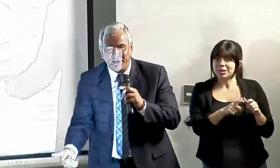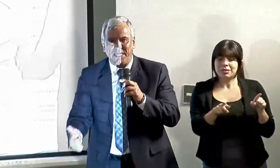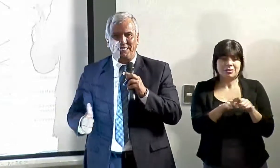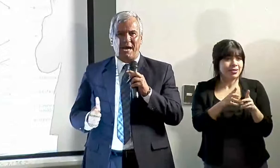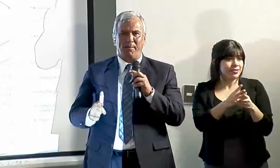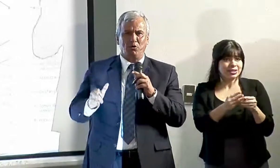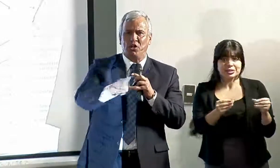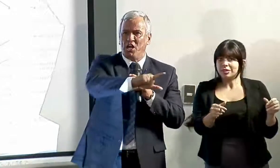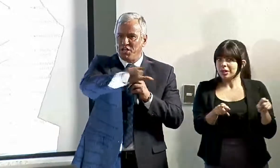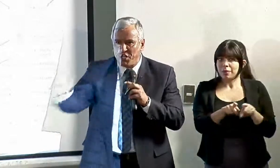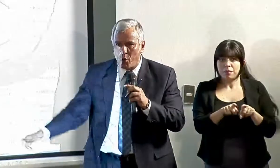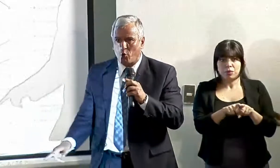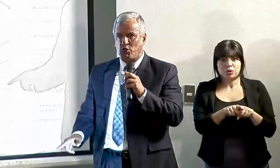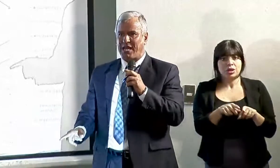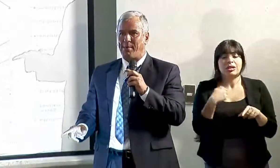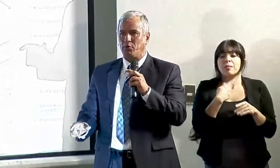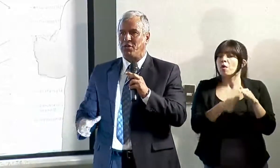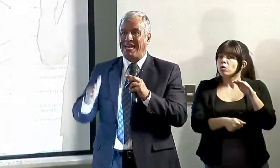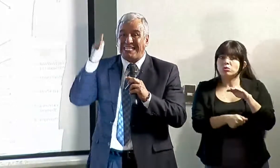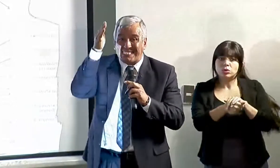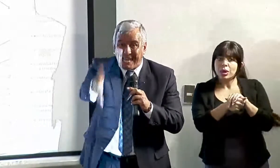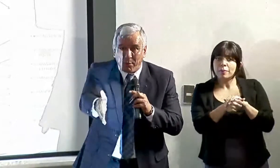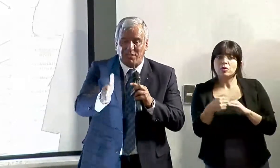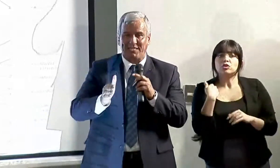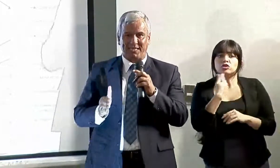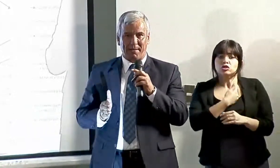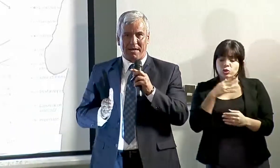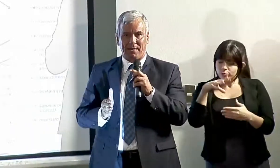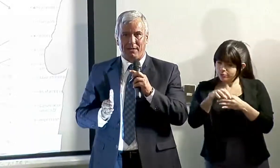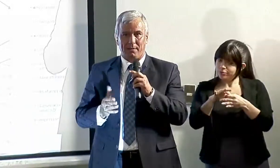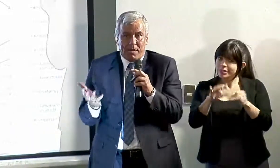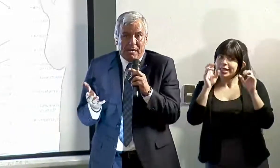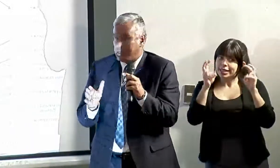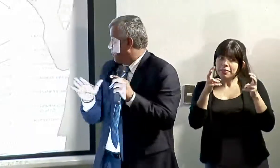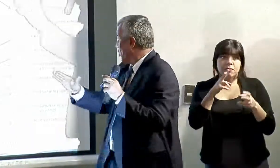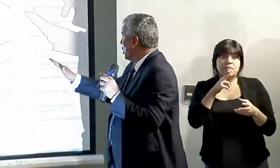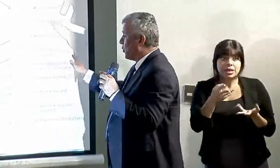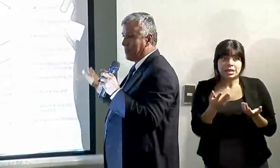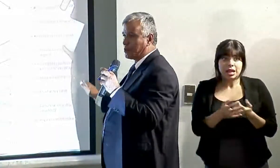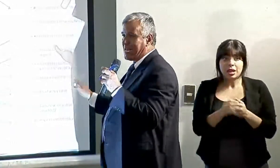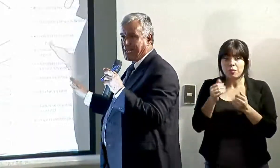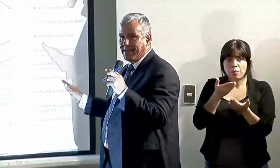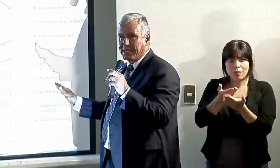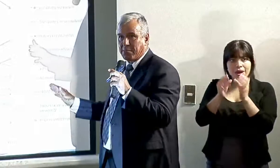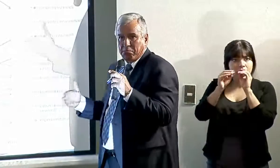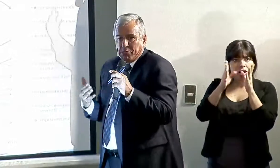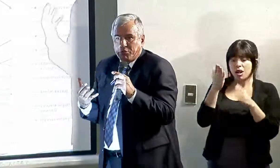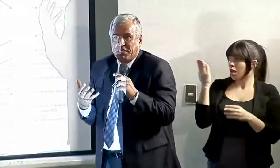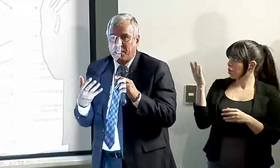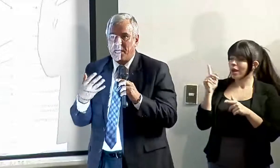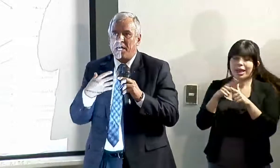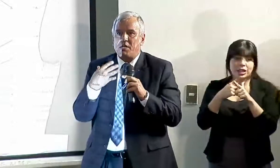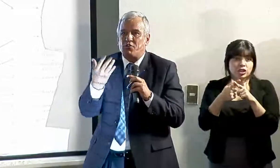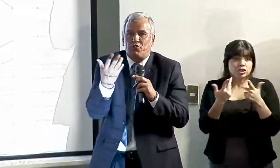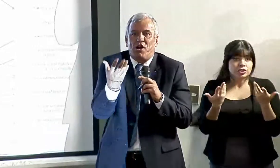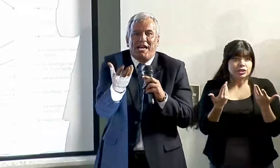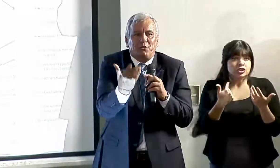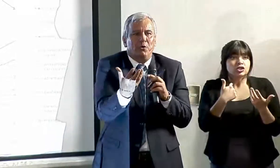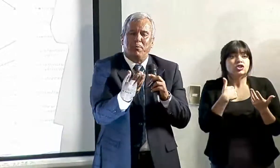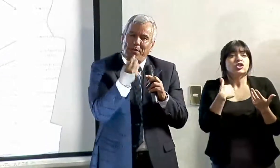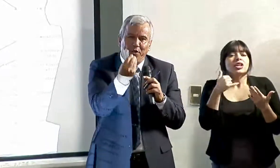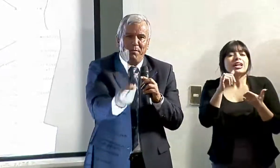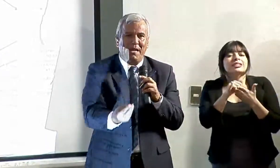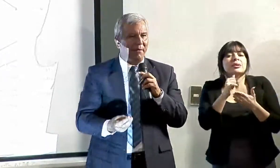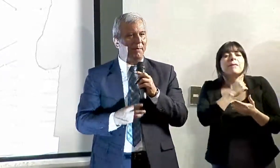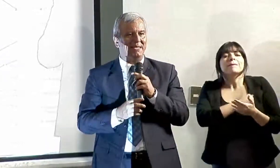lo invisibilizamos, ni lo ocultamos, estamos en ese tema, ¿verdad? Y lo ponemos claramente. Entonces, yo en